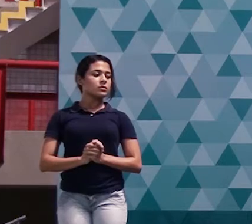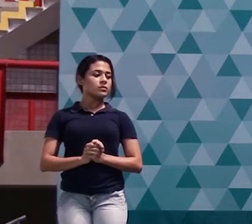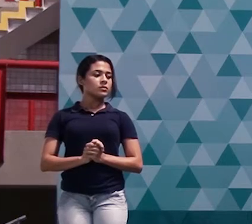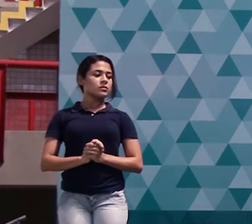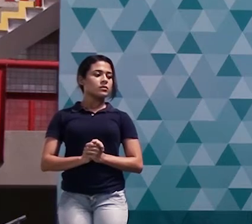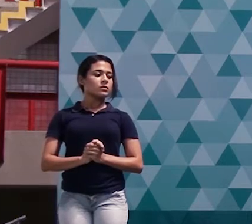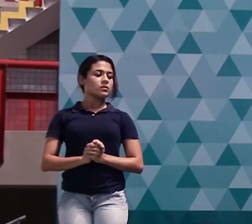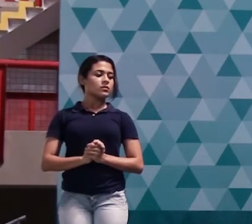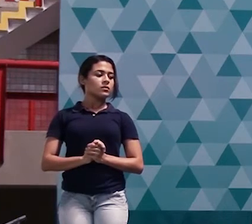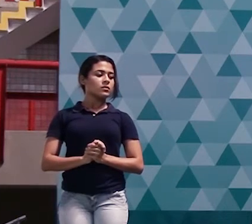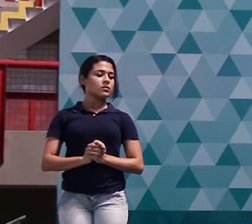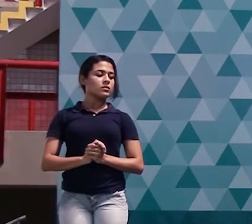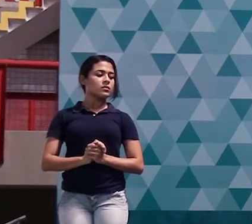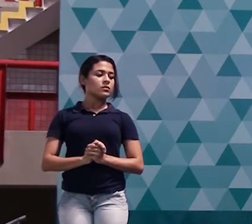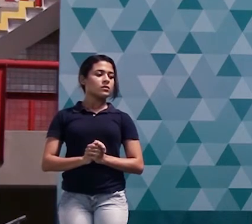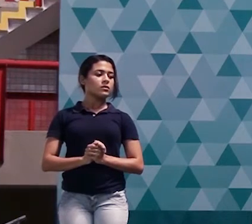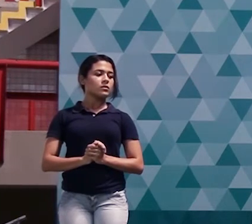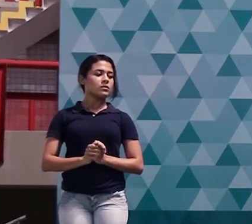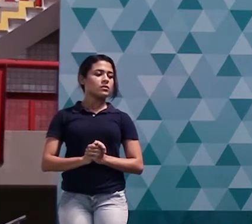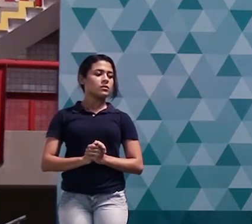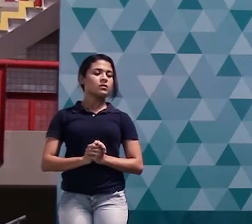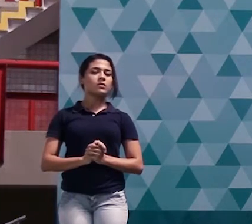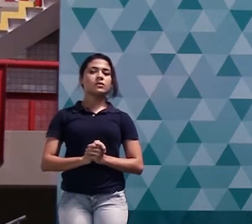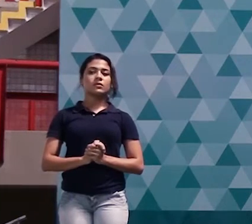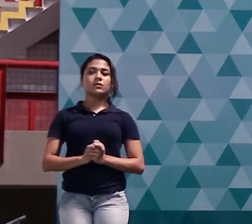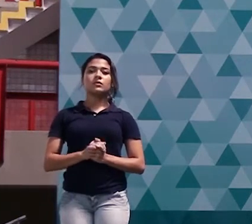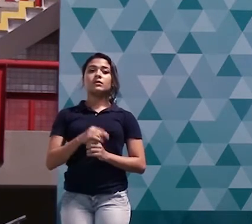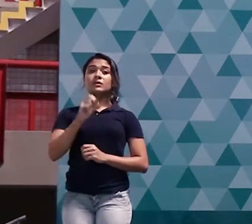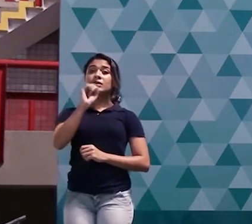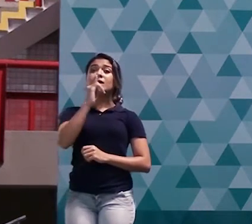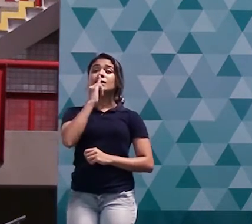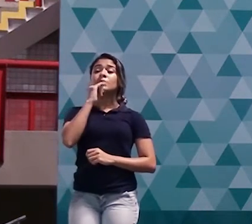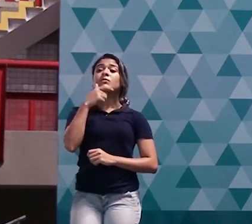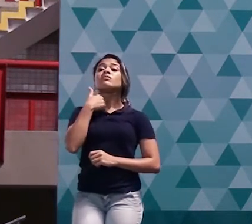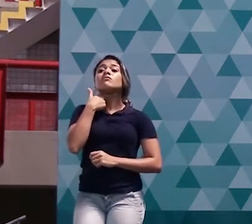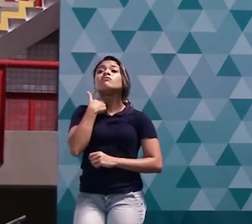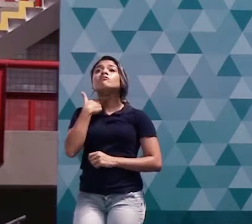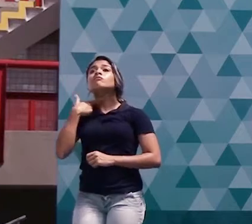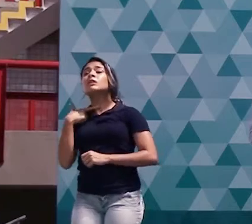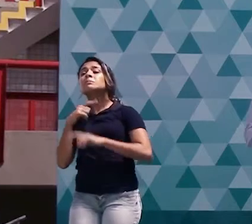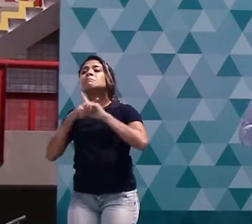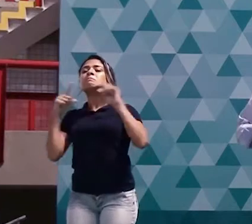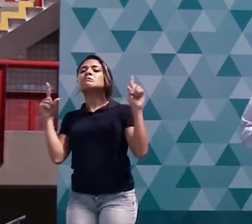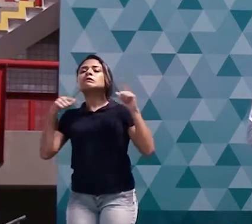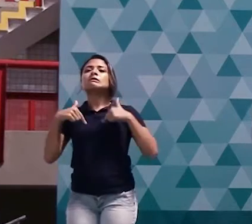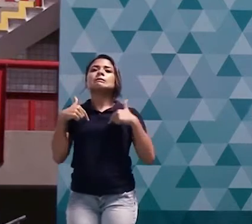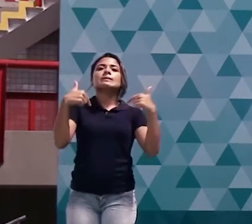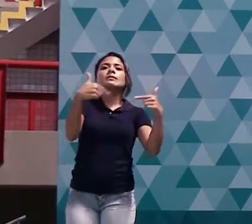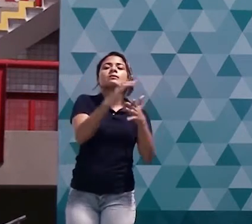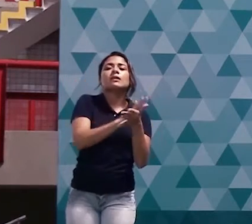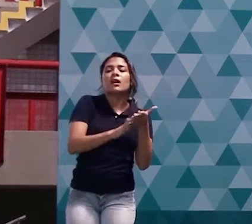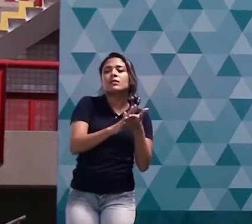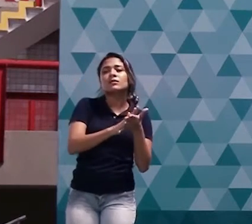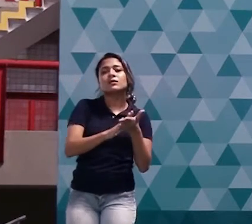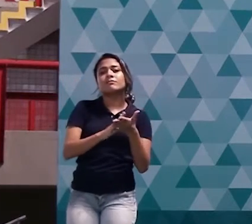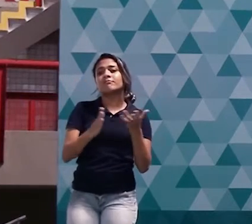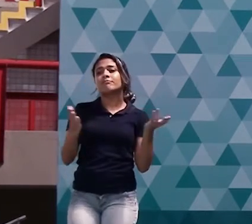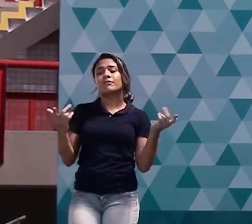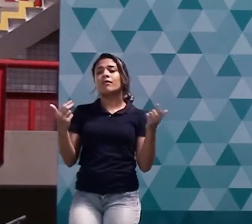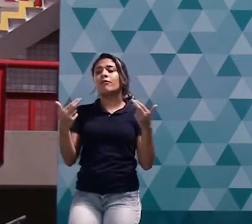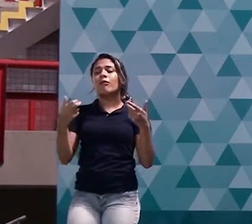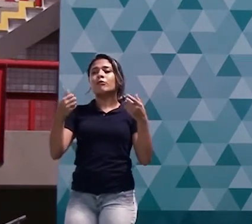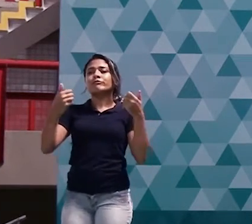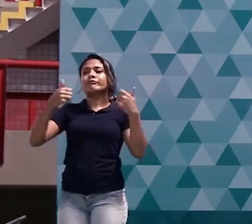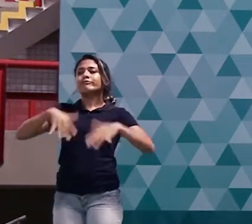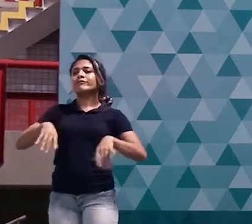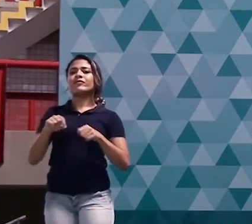Intenção sem ação é nada, né? É verdade. Não adianta ter a intenção se não tiver a ação. Pessoal, então vamos para o último tema,